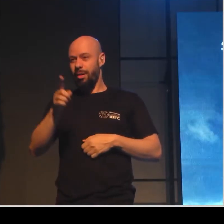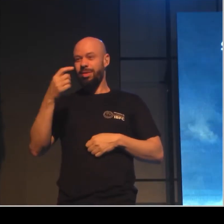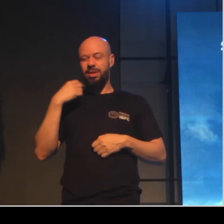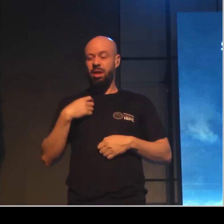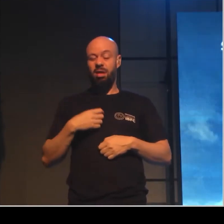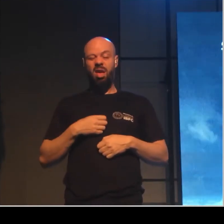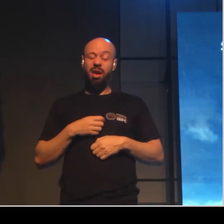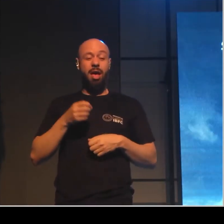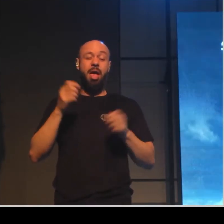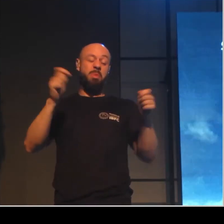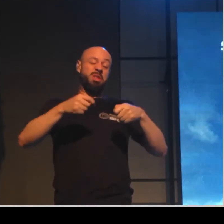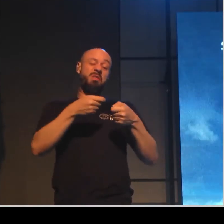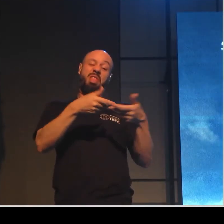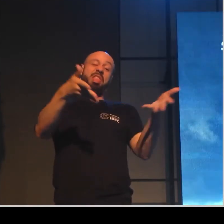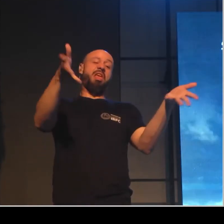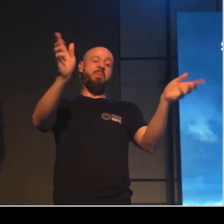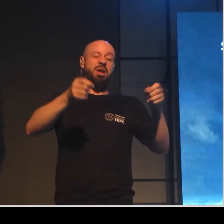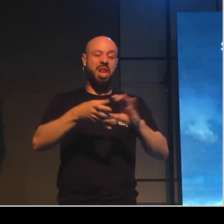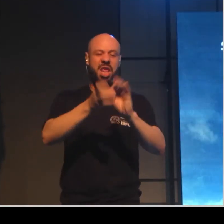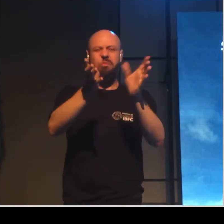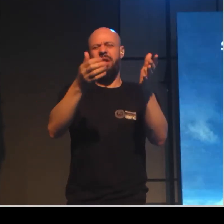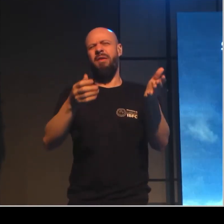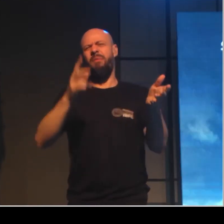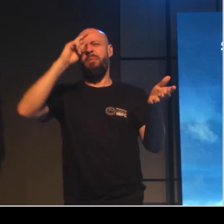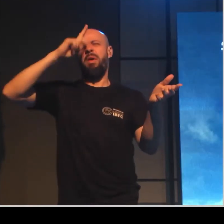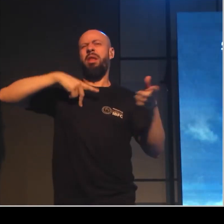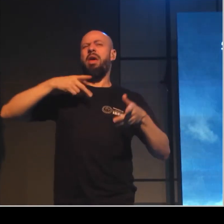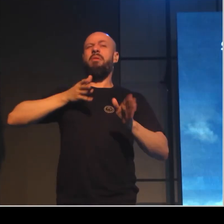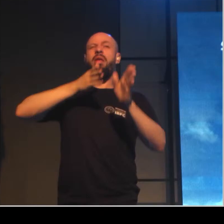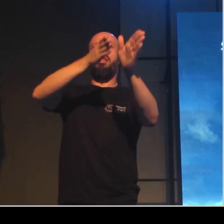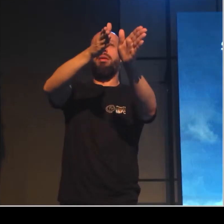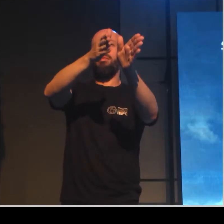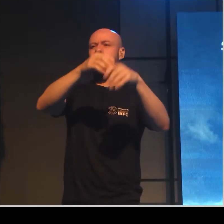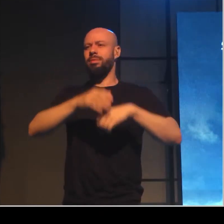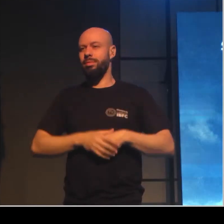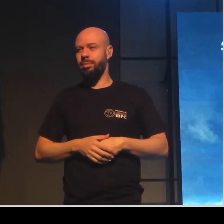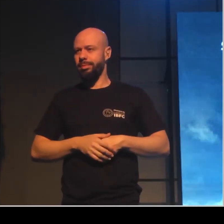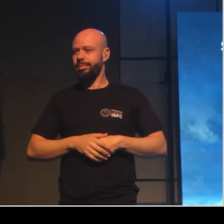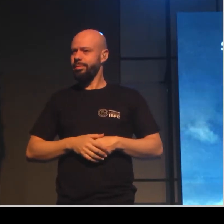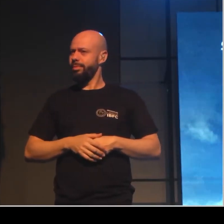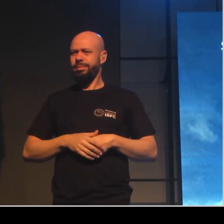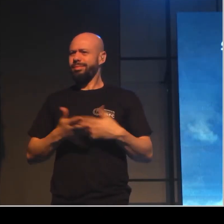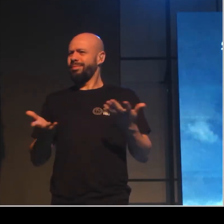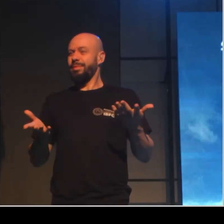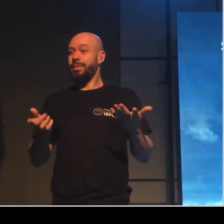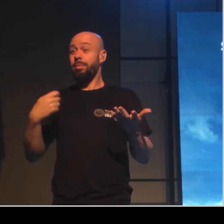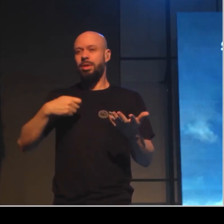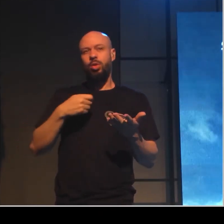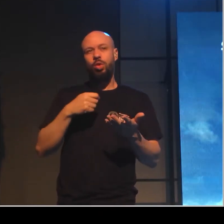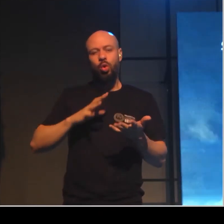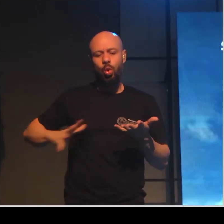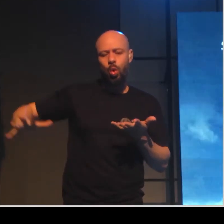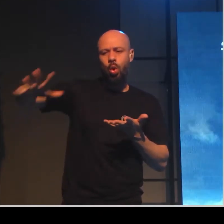vive a vida sem procurar a verdade e vivem a vida despreparados